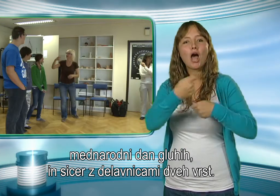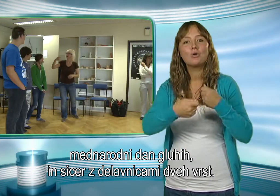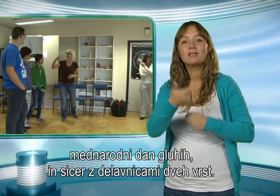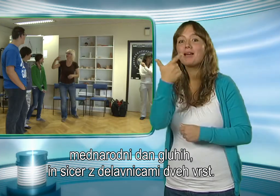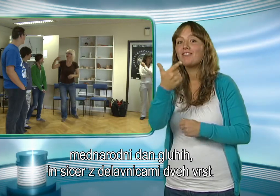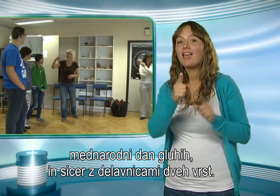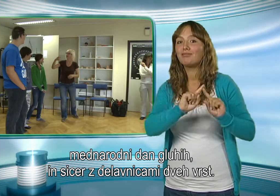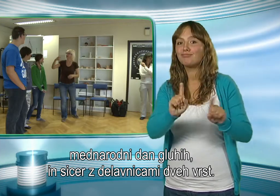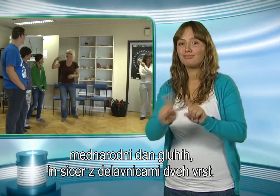dveh vrst.